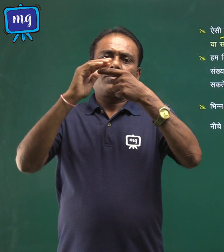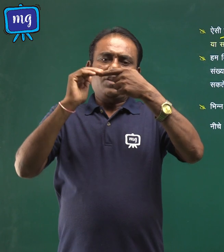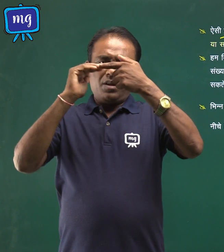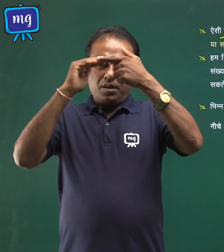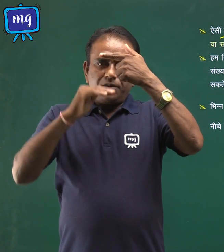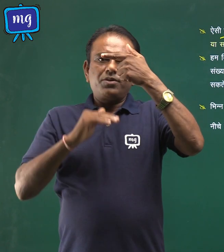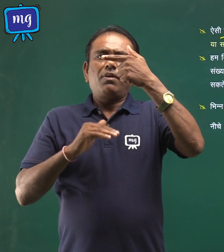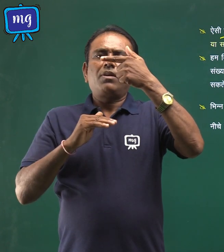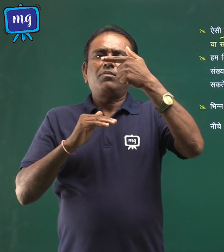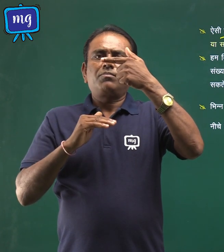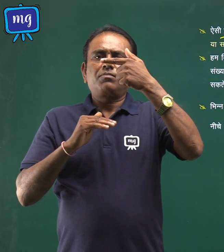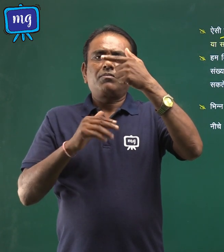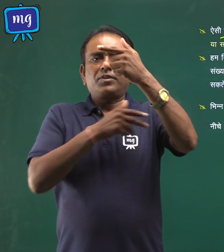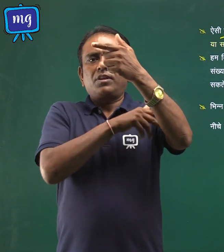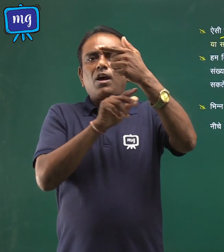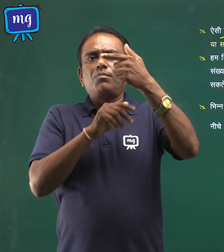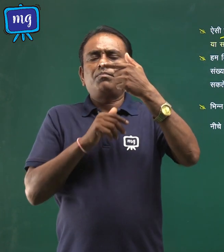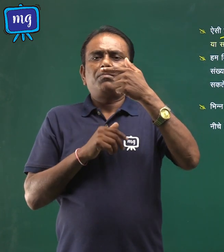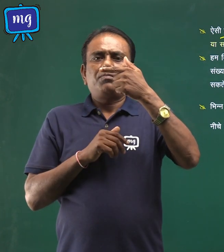नीचे वाला हर।